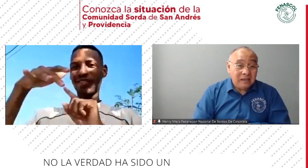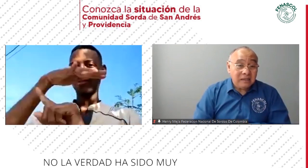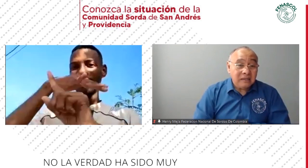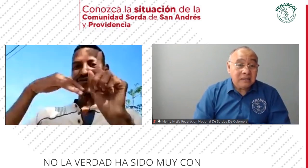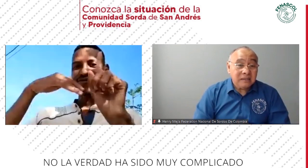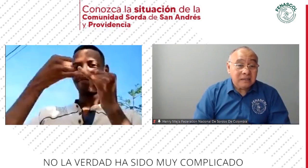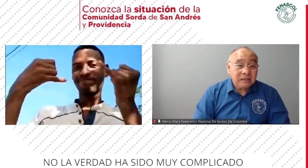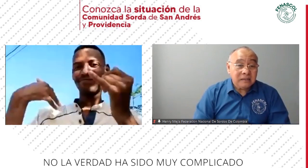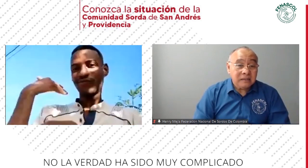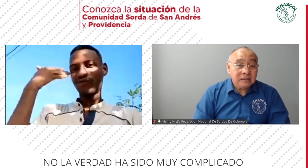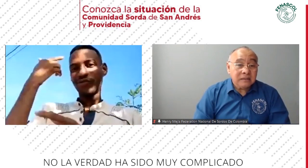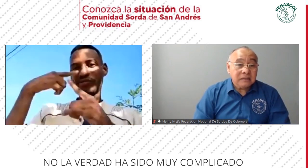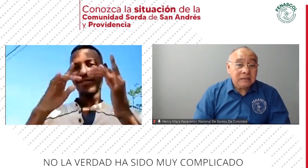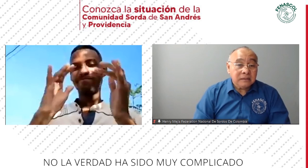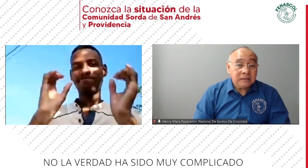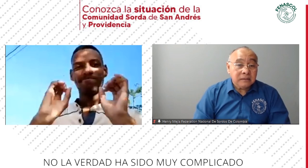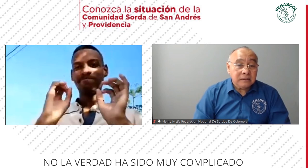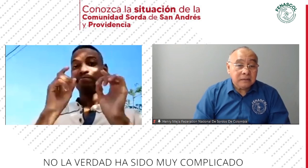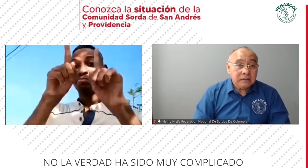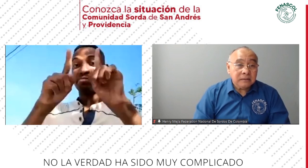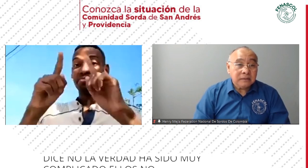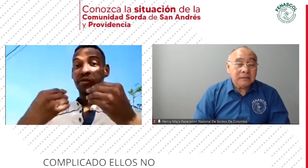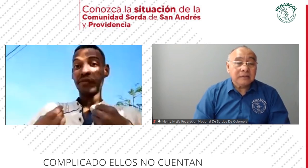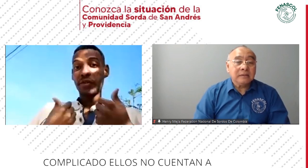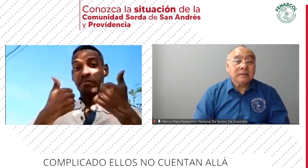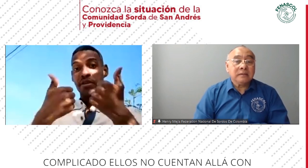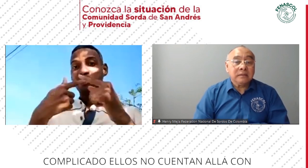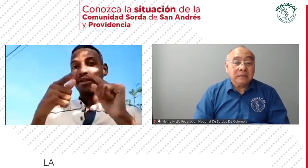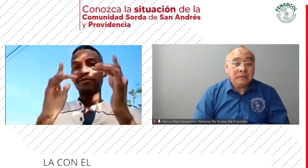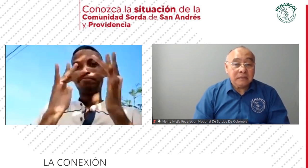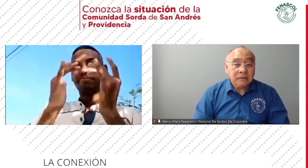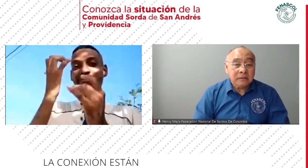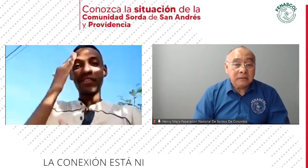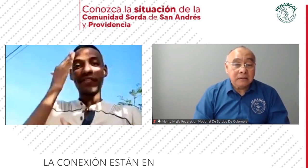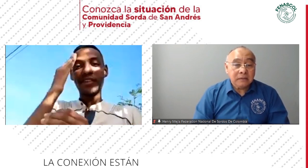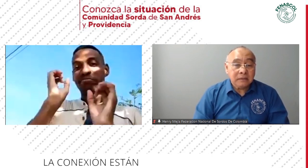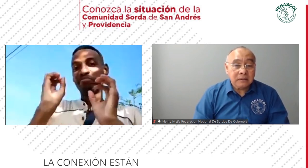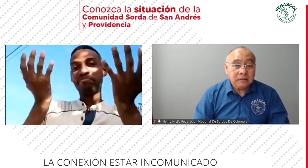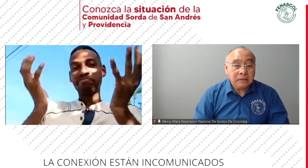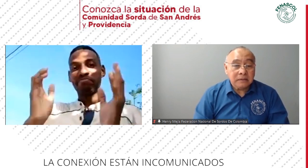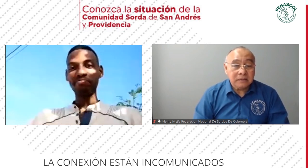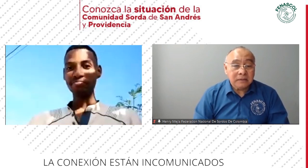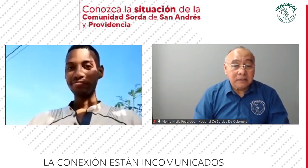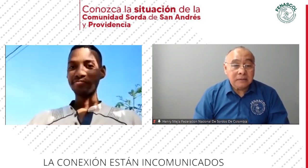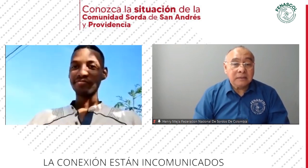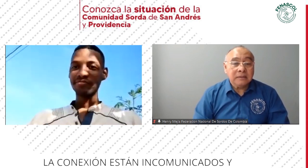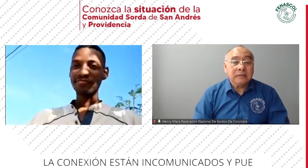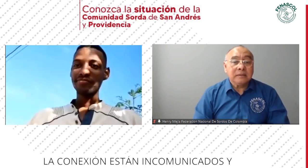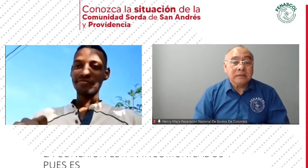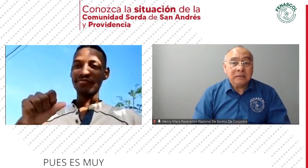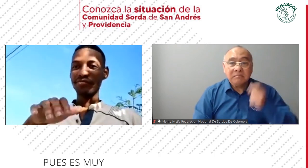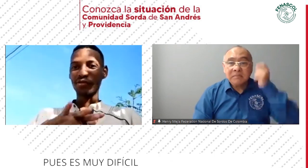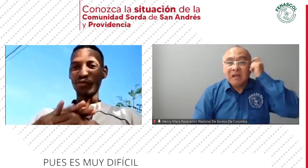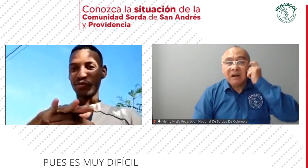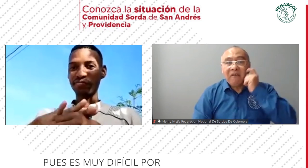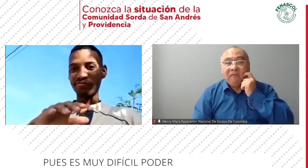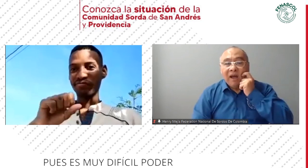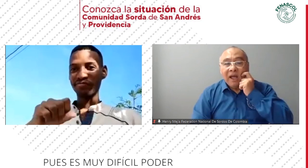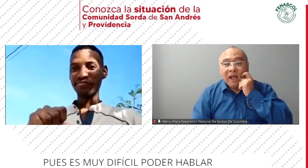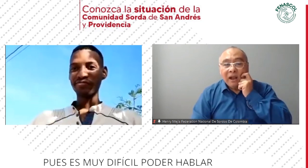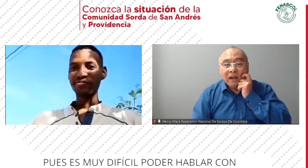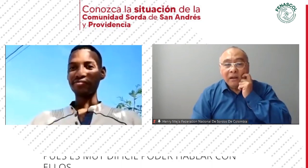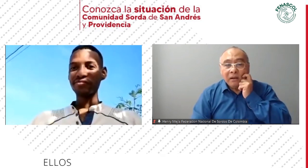muy complicado ellos no cuentan allá con la conexión están incomunicados y pues es muy difícil poder